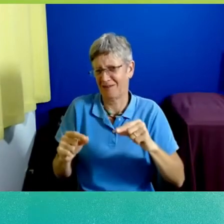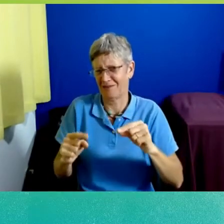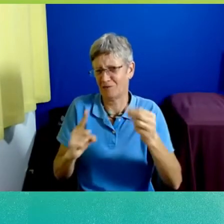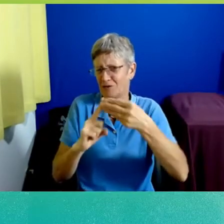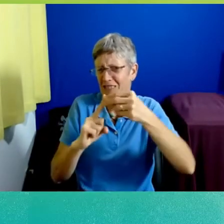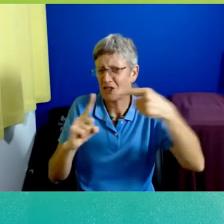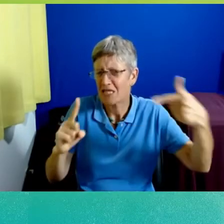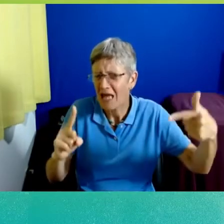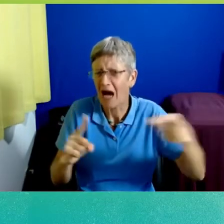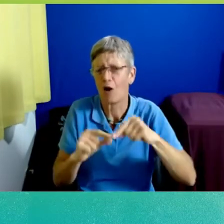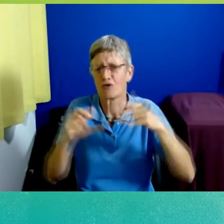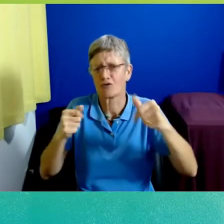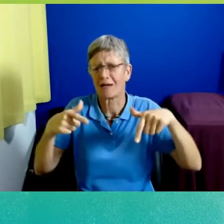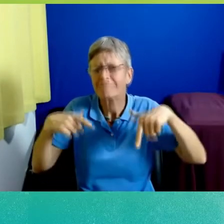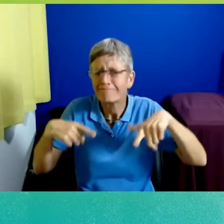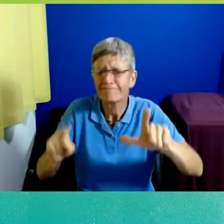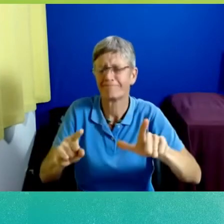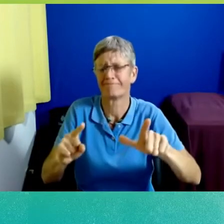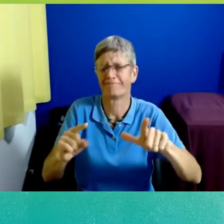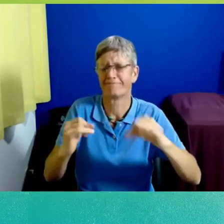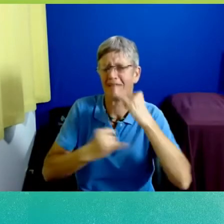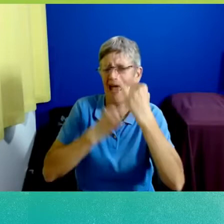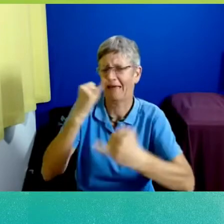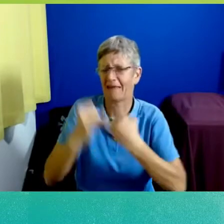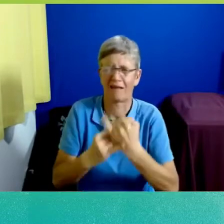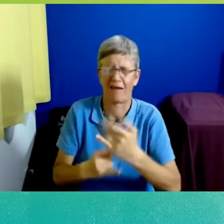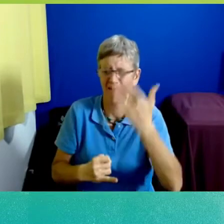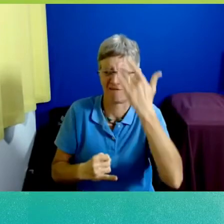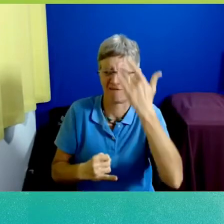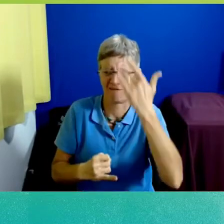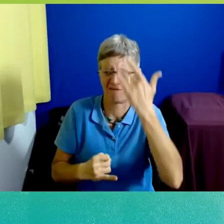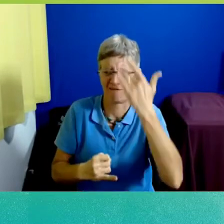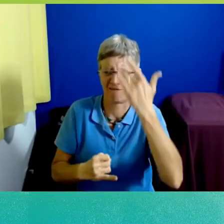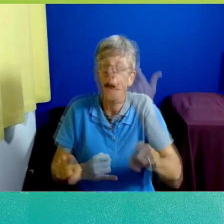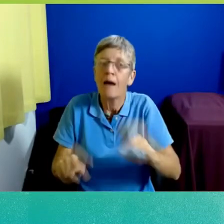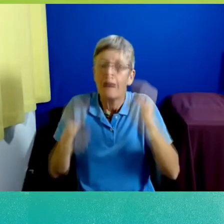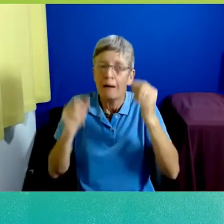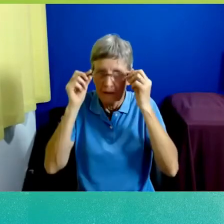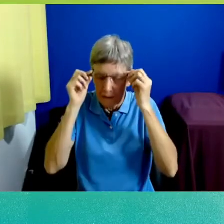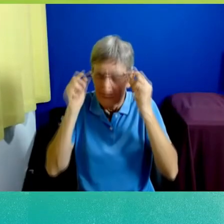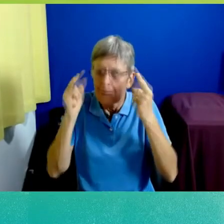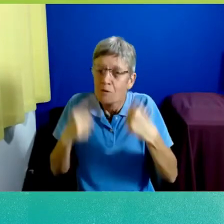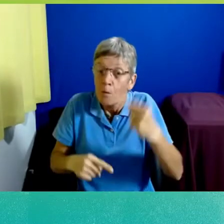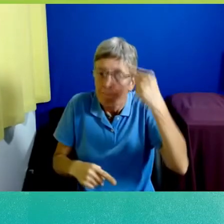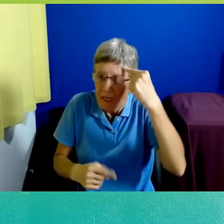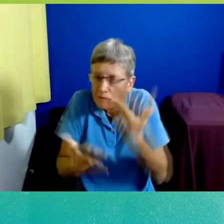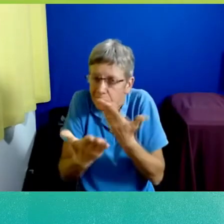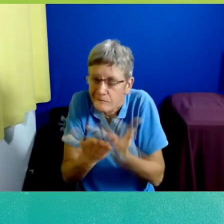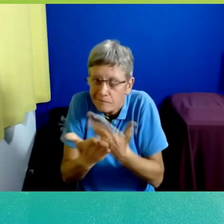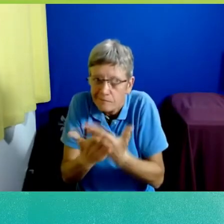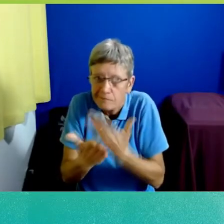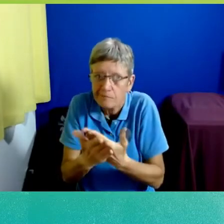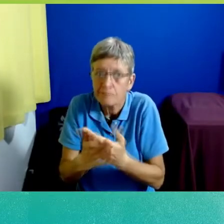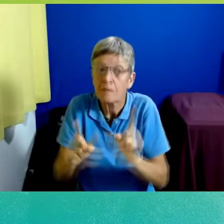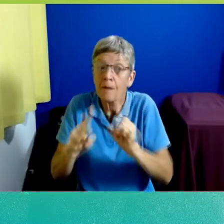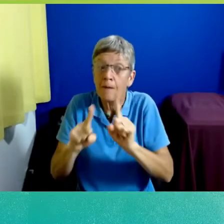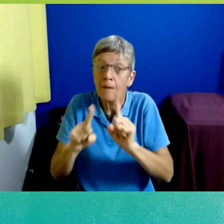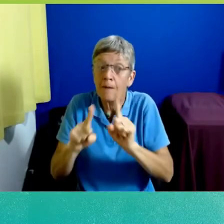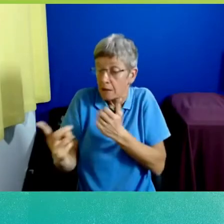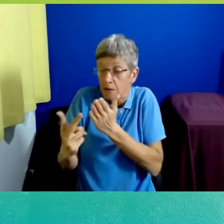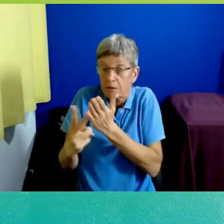tá tão fácil. Agora é tudo digital, a internet, mas